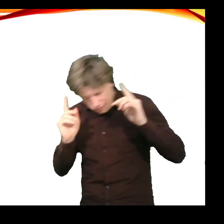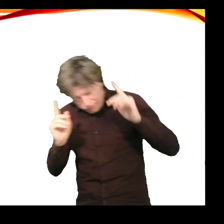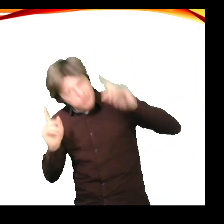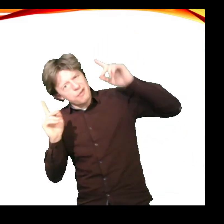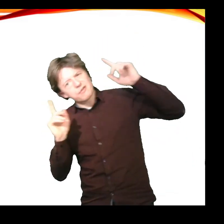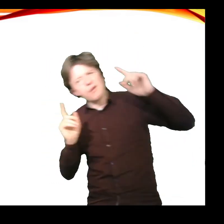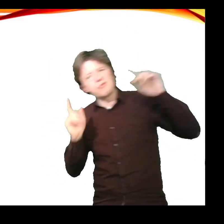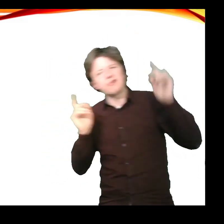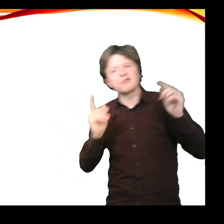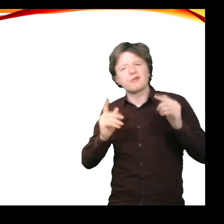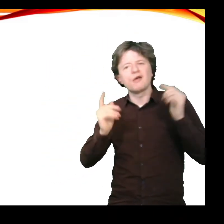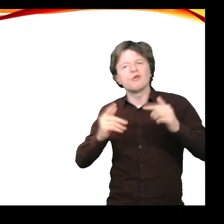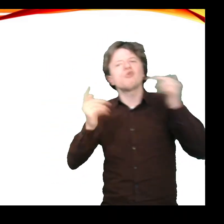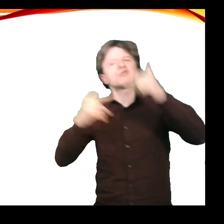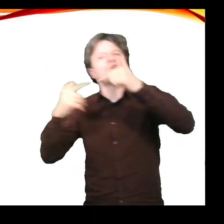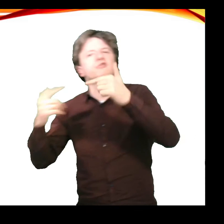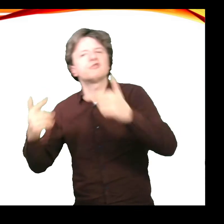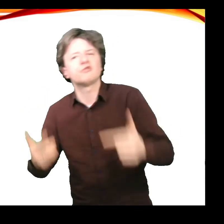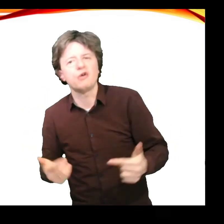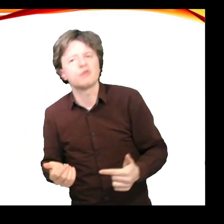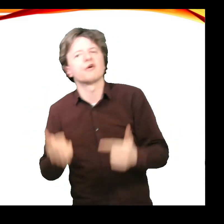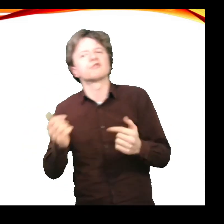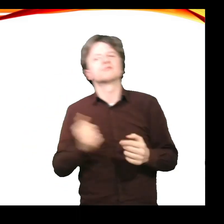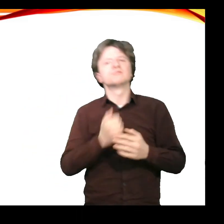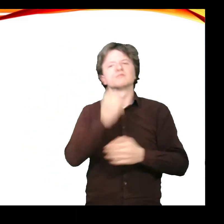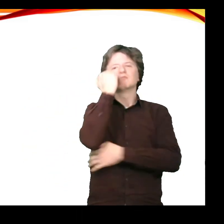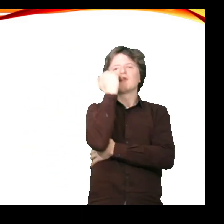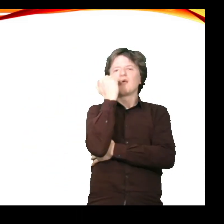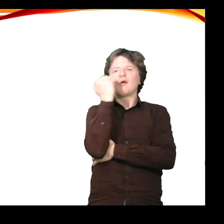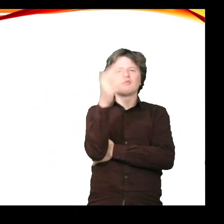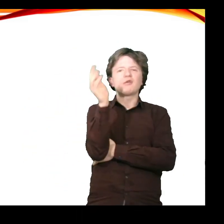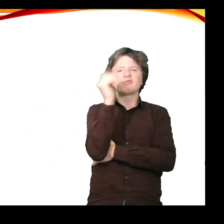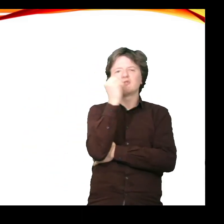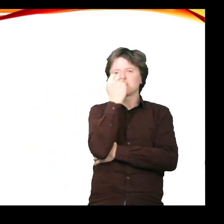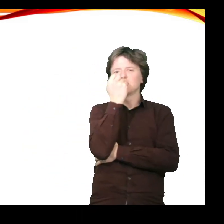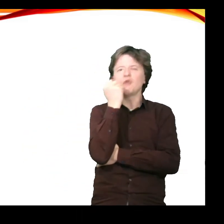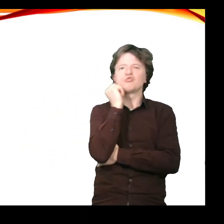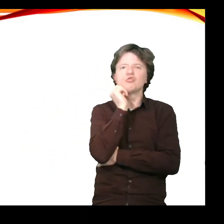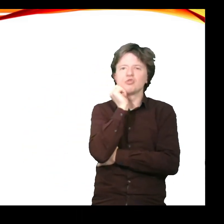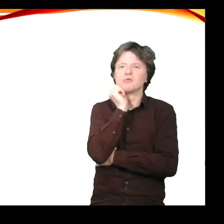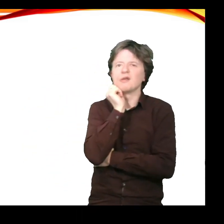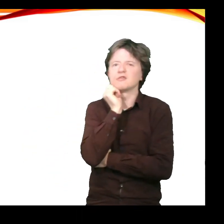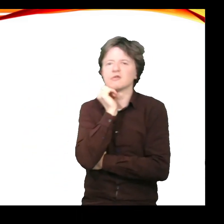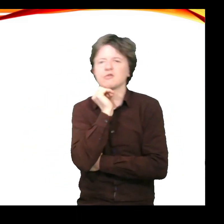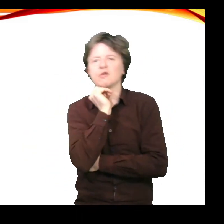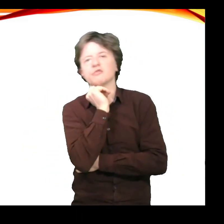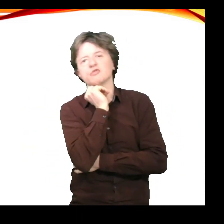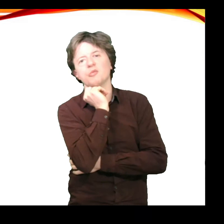En deze rabbi zei dus dat hij ook nog de zoon van God was. En Johannes ziet duizenden mensen tot geloof komen in